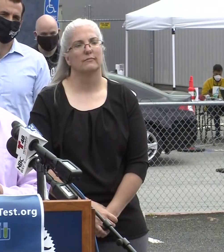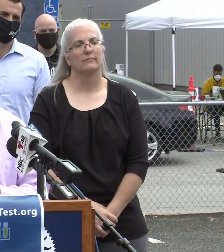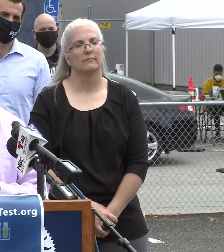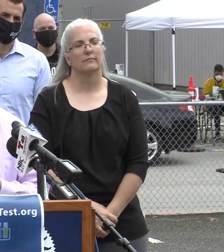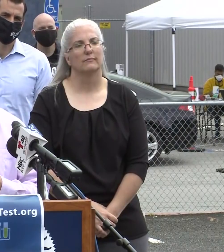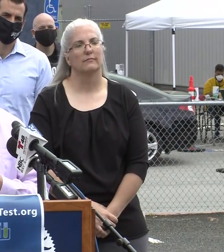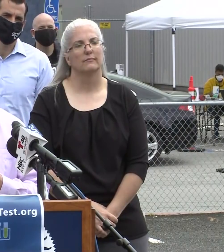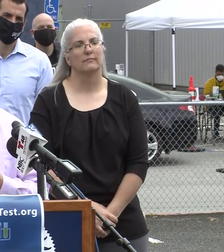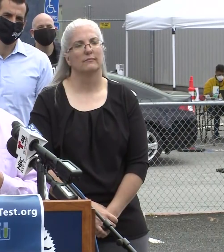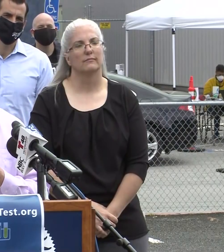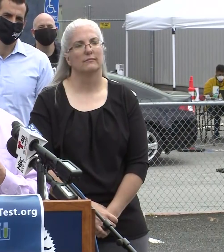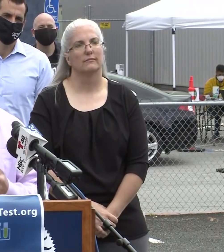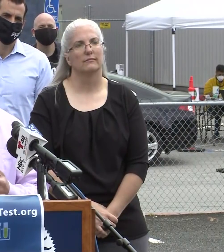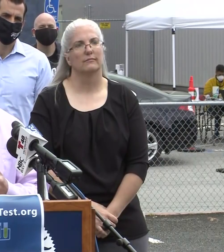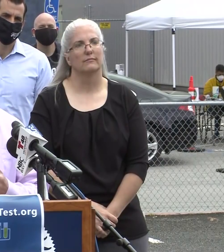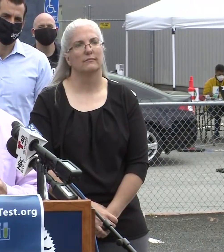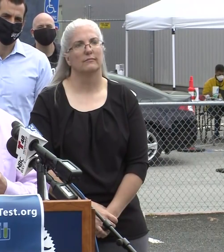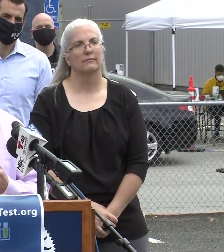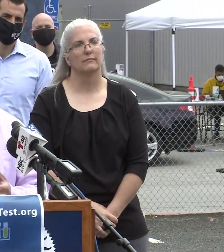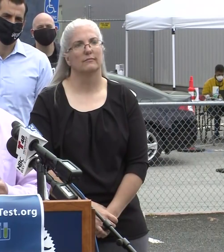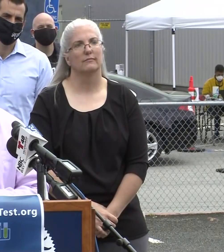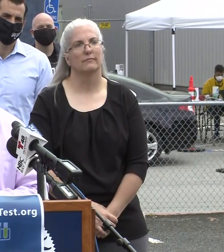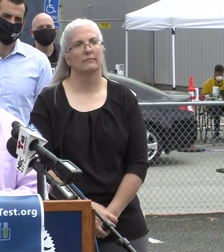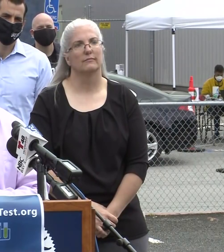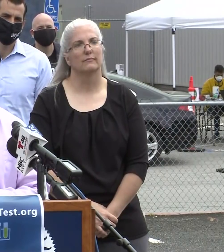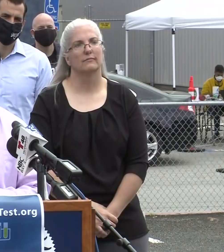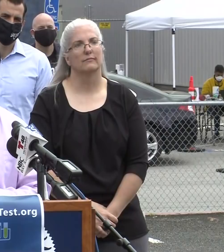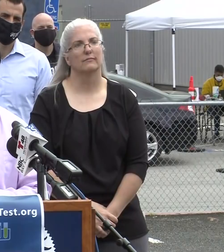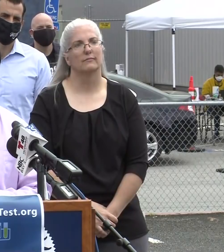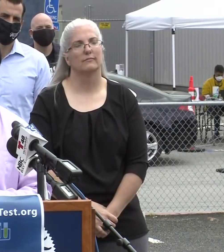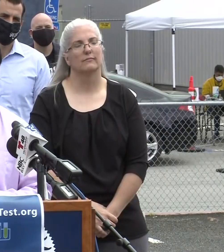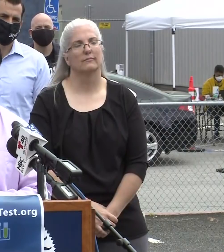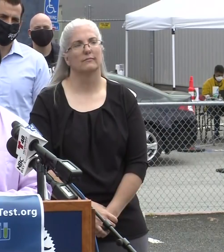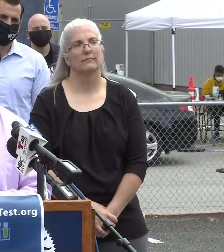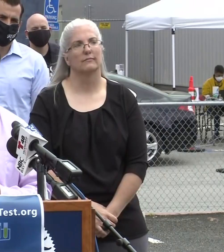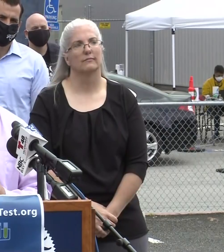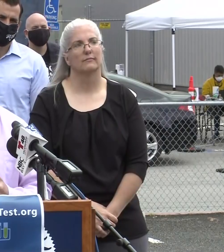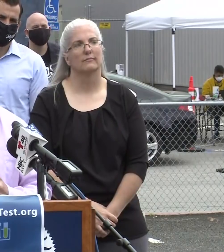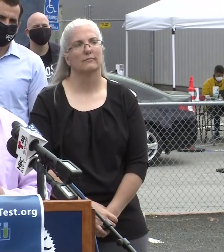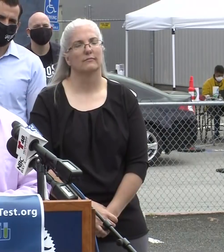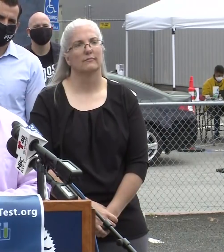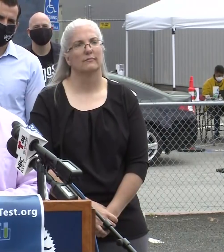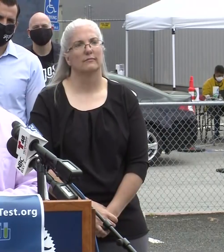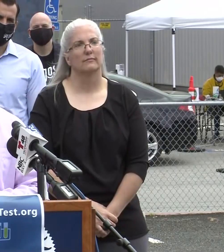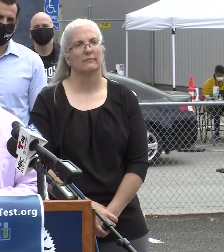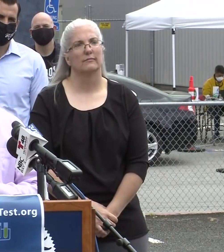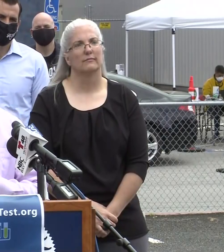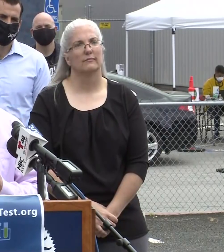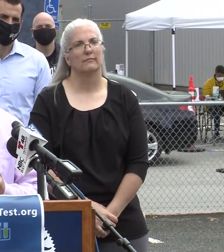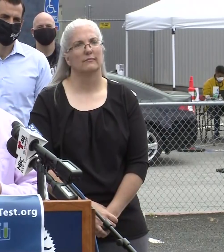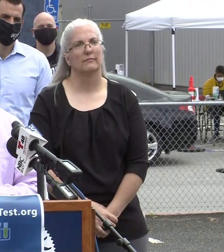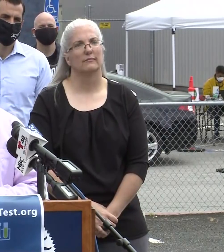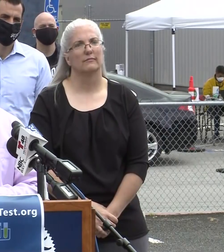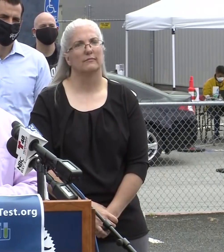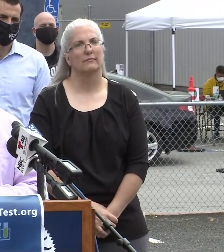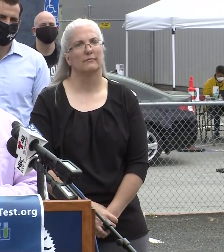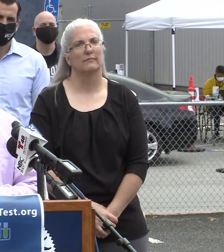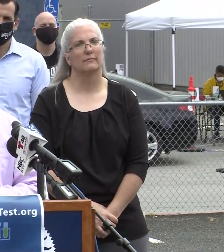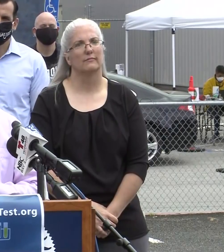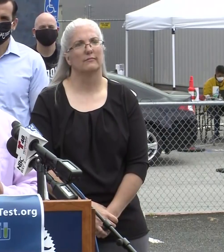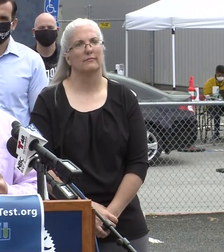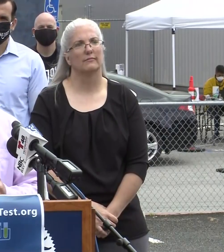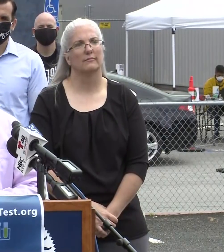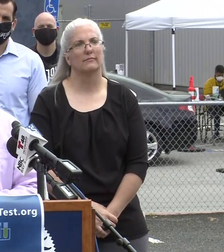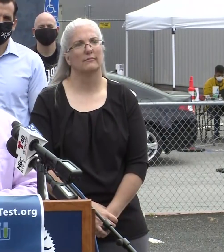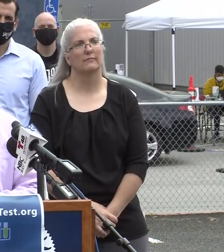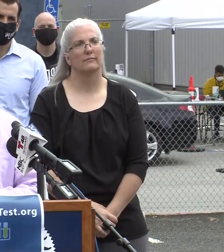kể từ nay cho mọi người sống tại San Jose xét nghiệm COVID-19 miễn phí. Quý vị không cần có